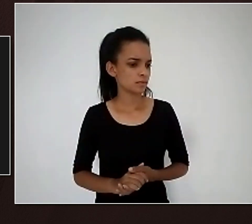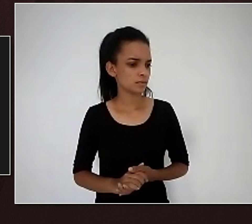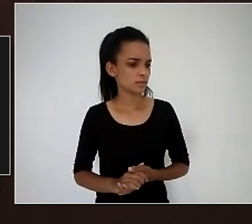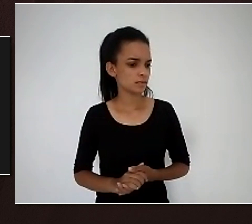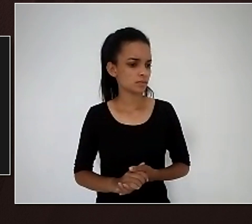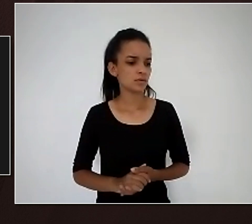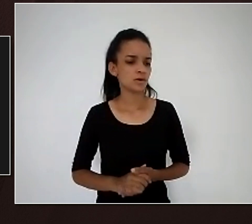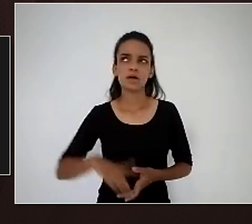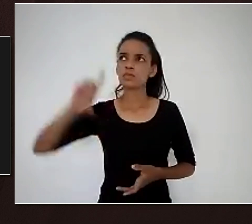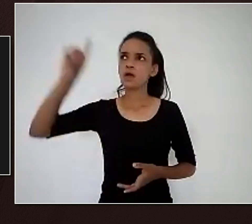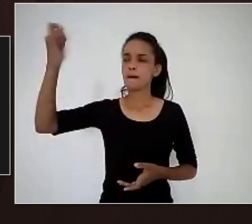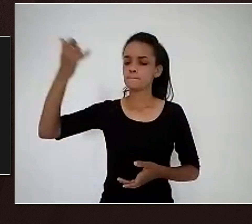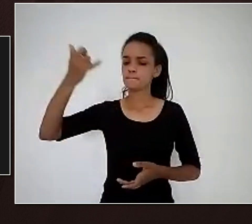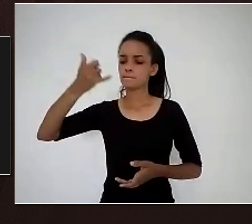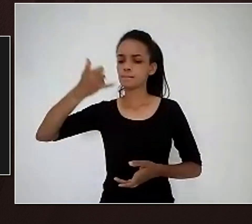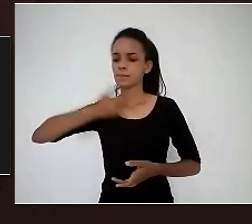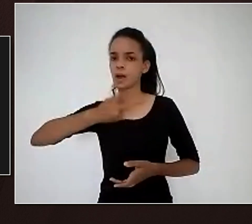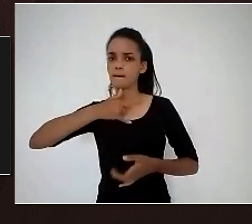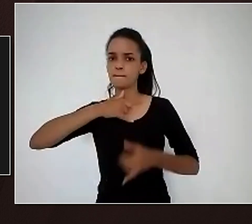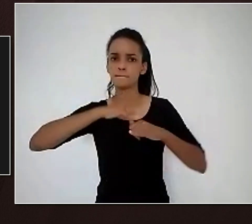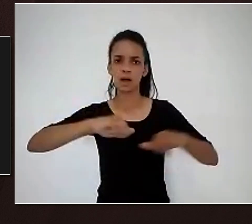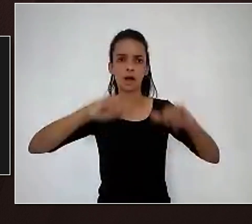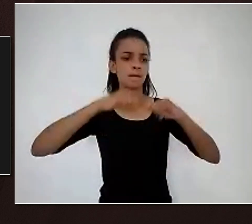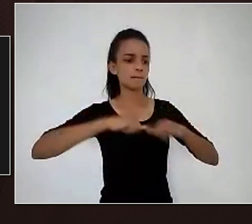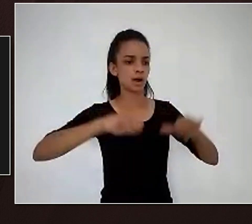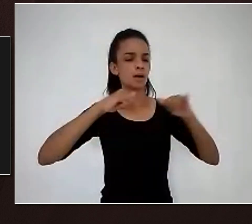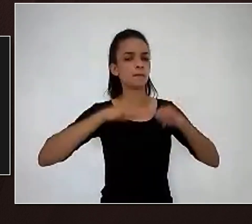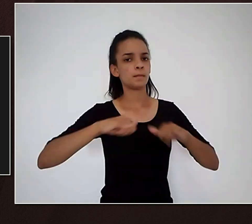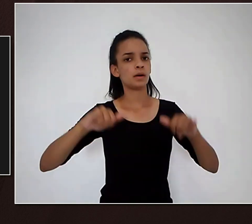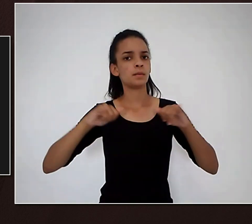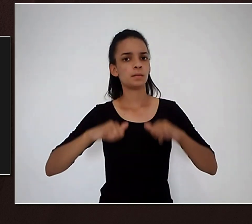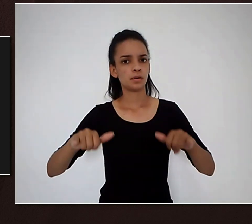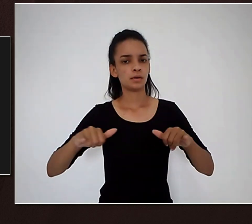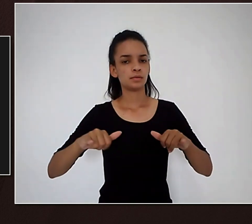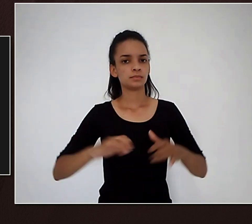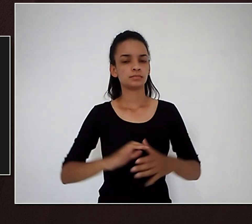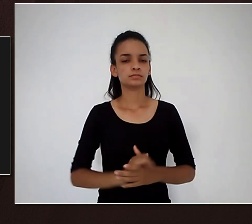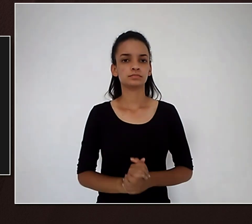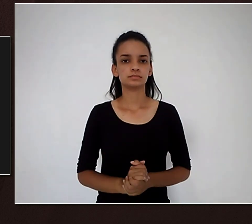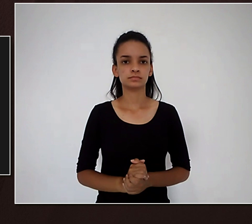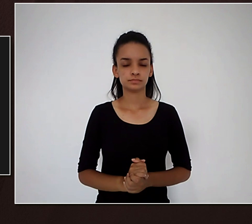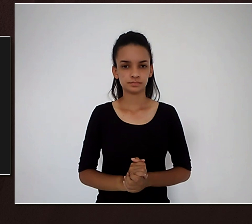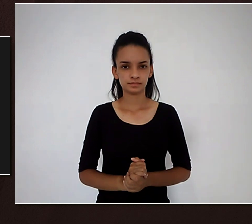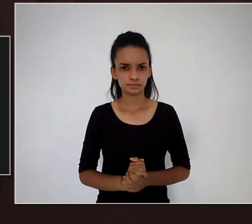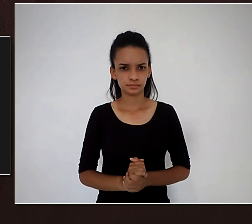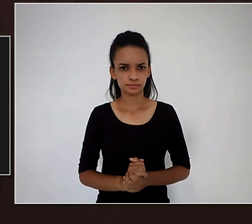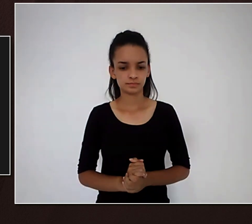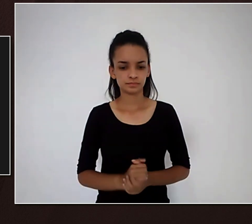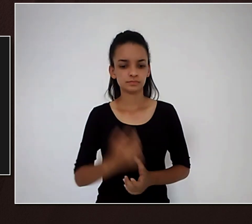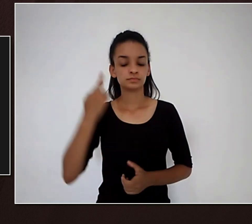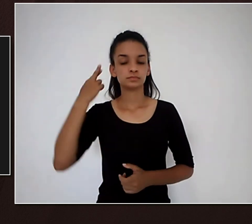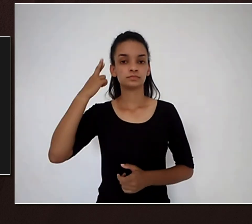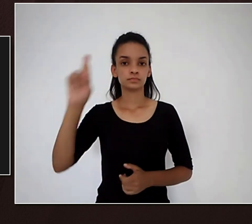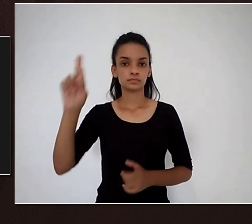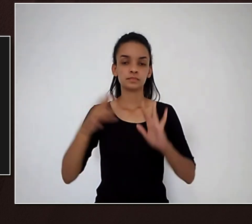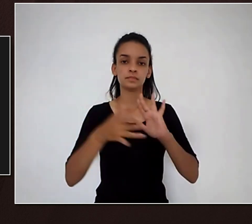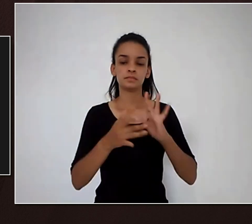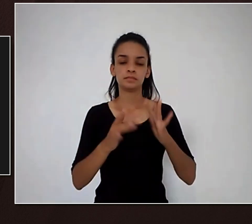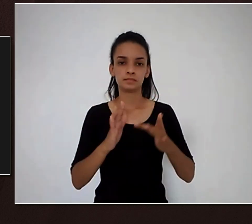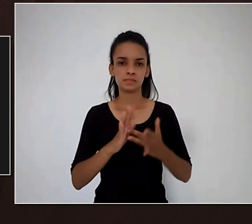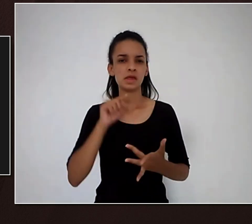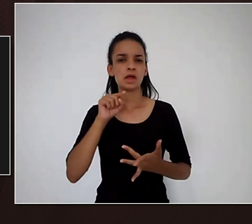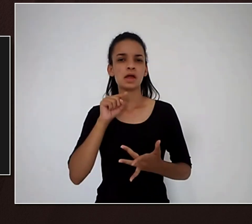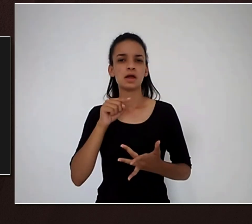palabra, que escuchan la palabra y la llevan la palabra. Señor Jesús. Y esa palabra, ¿no es cierto?,